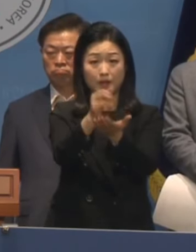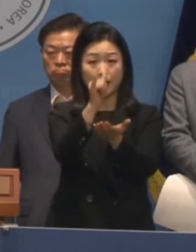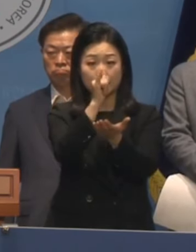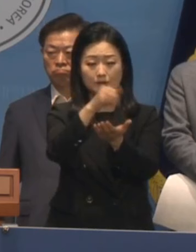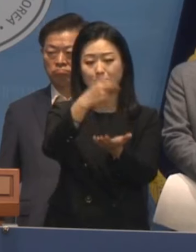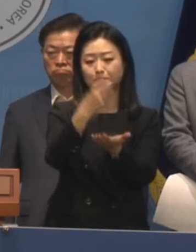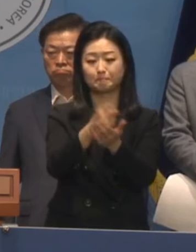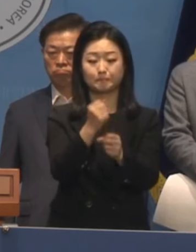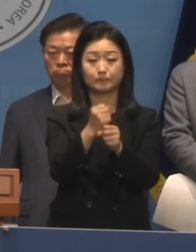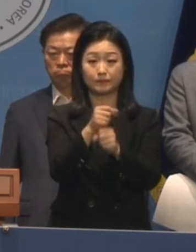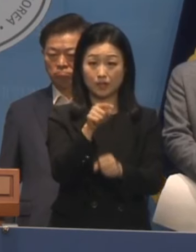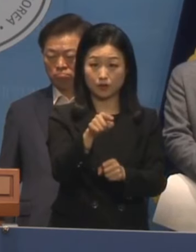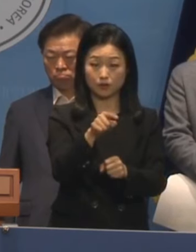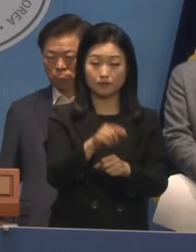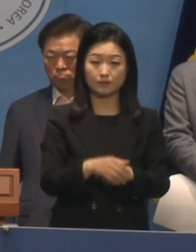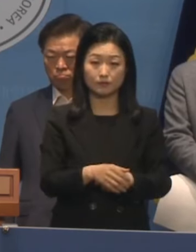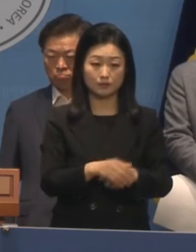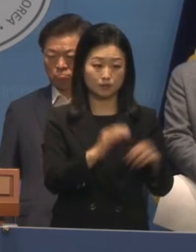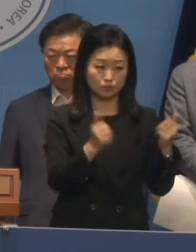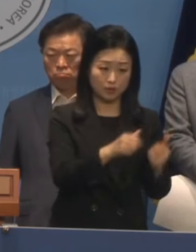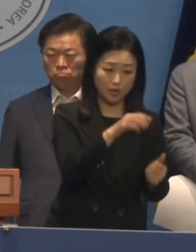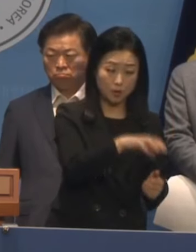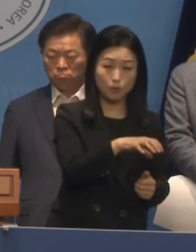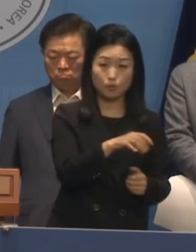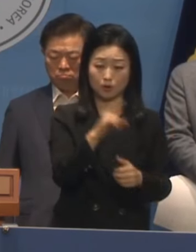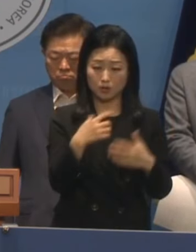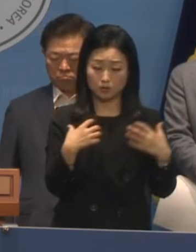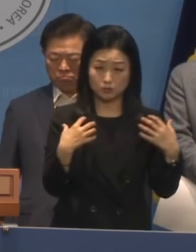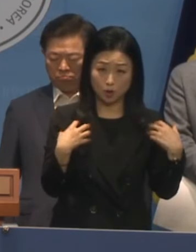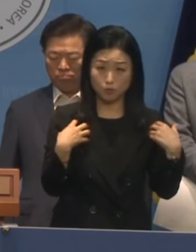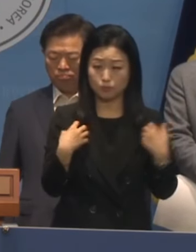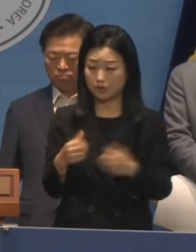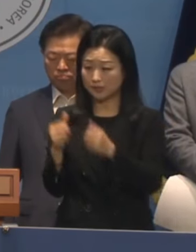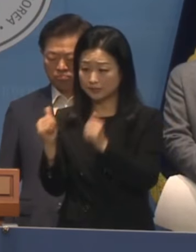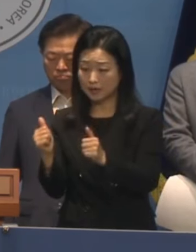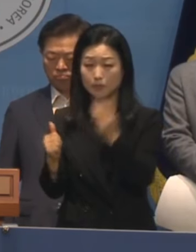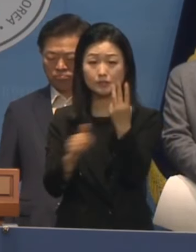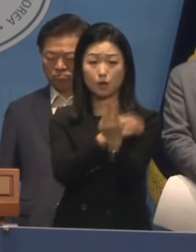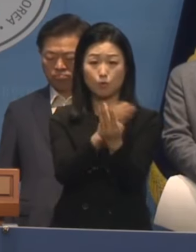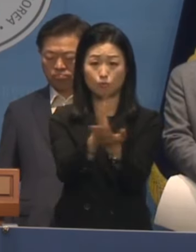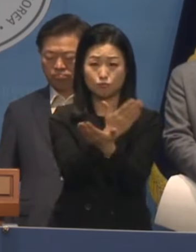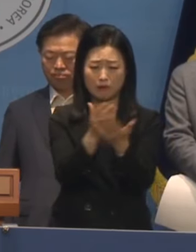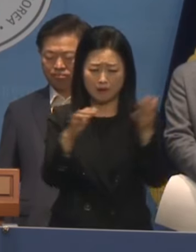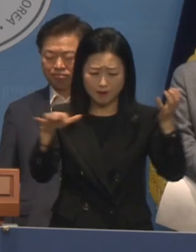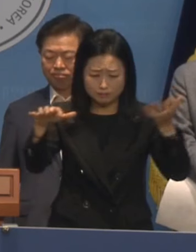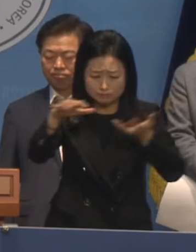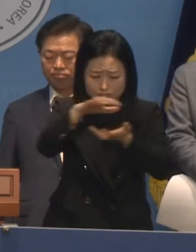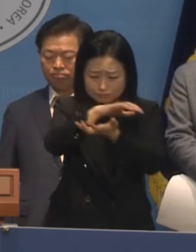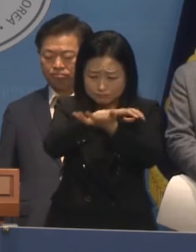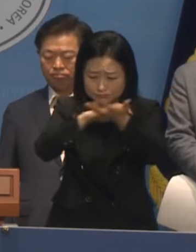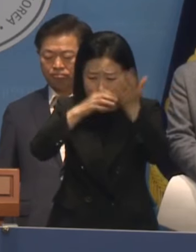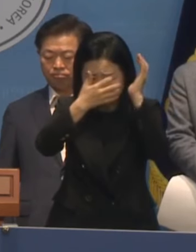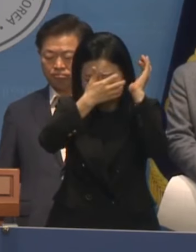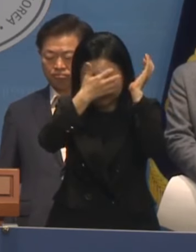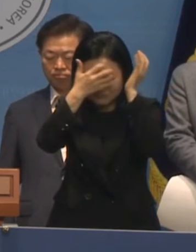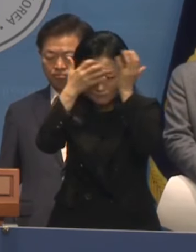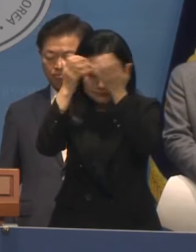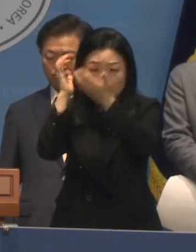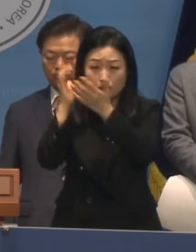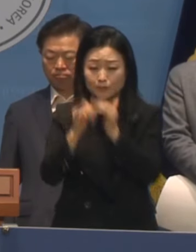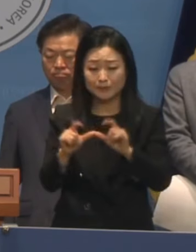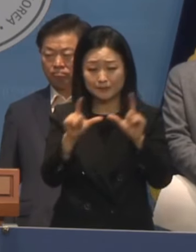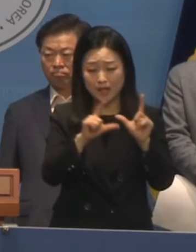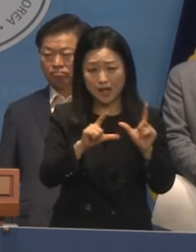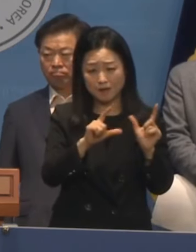입법 사법 행정 립이 서로 뒤엉켜 국민들의 삶조차 피폐해지고